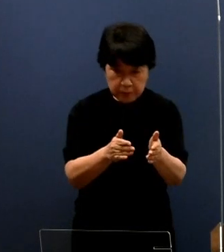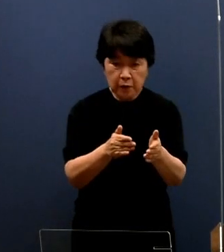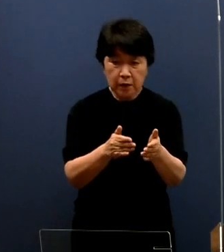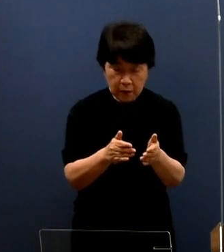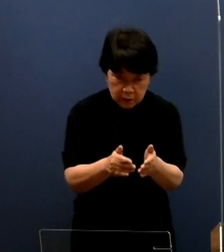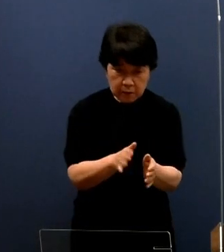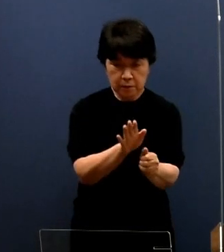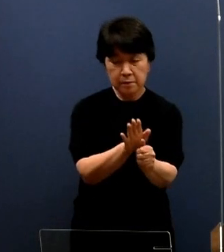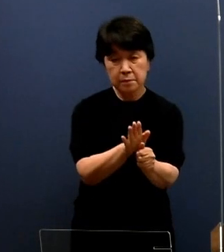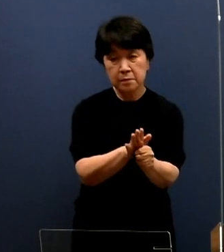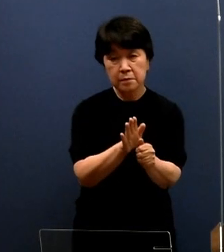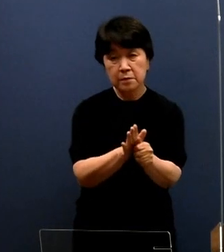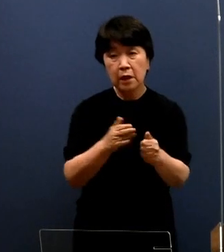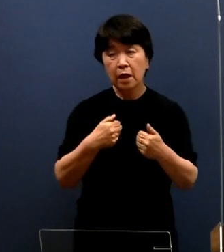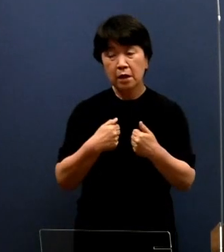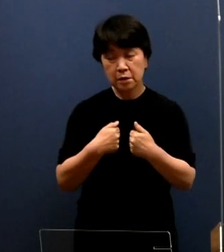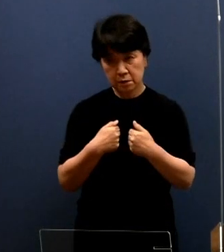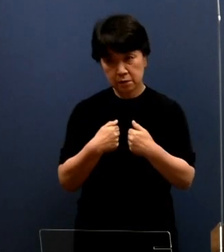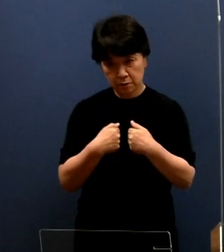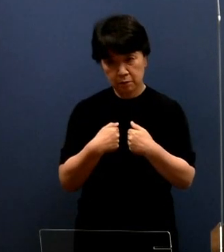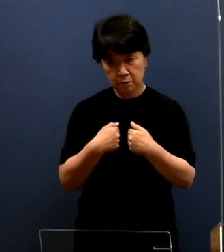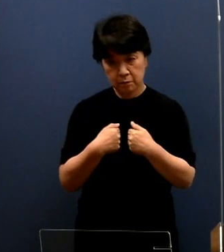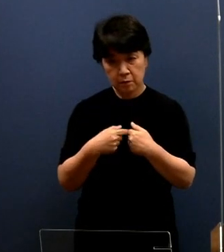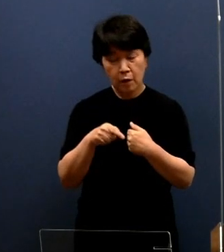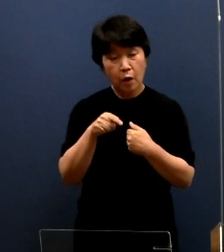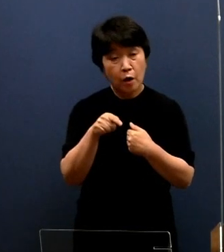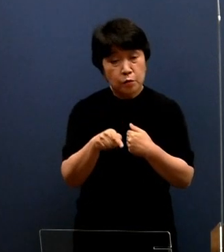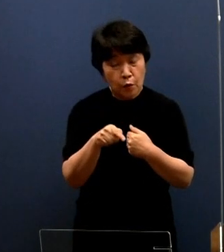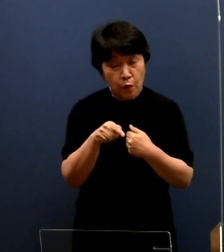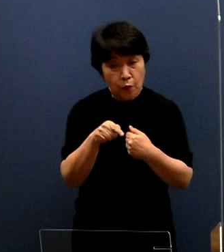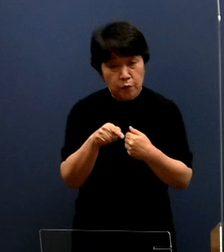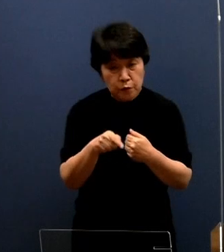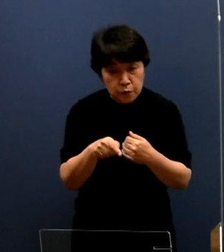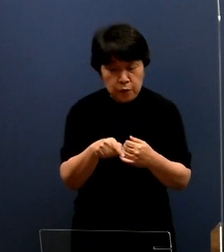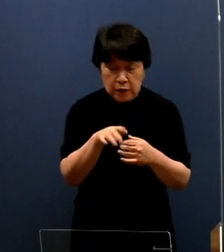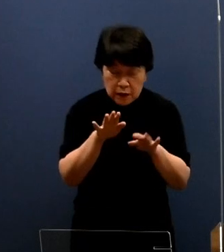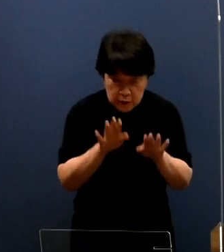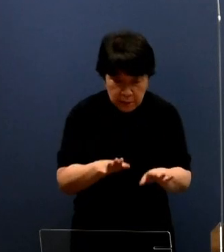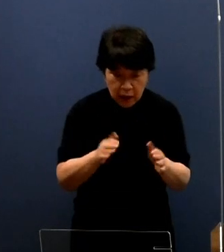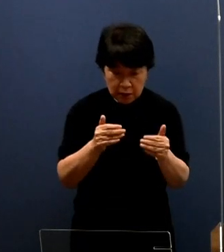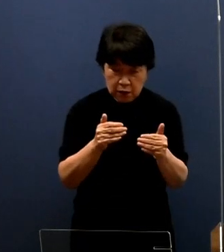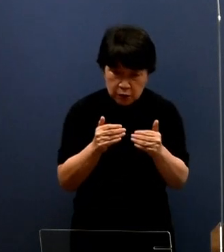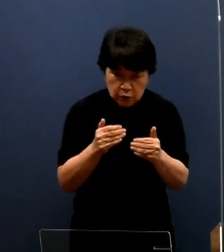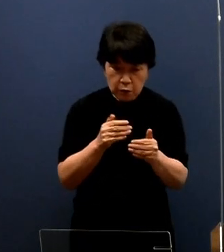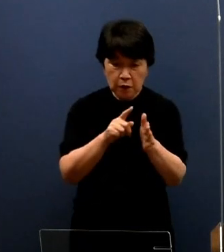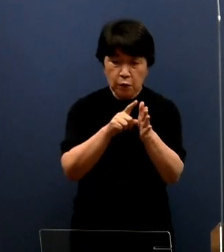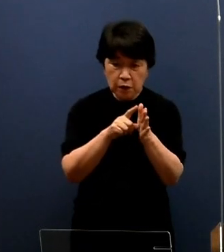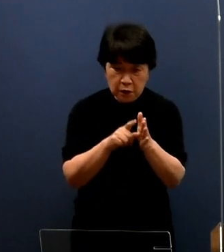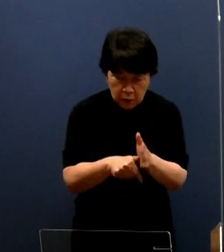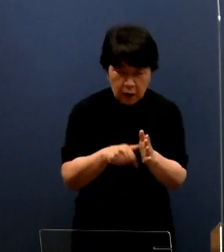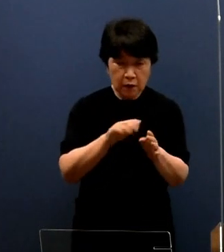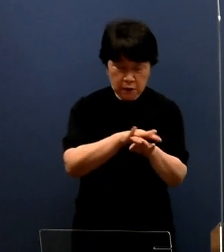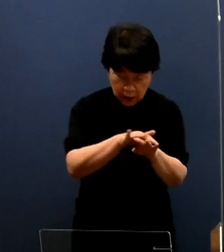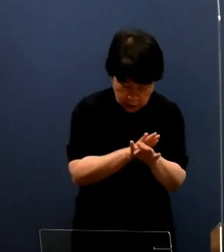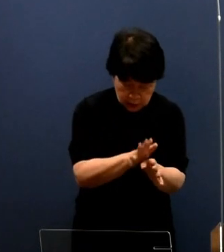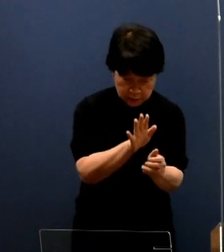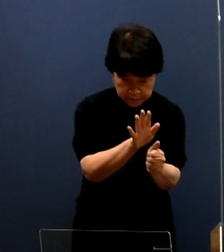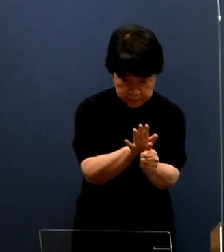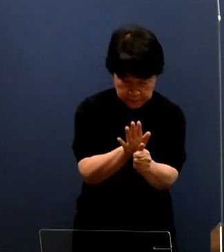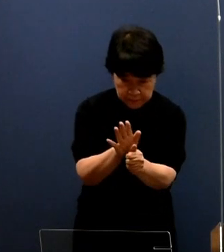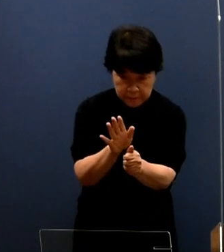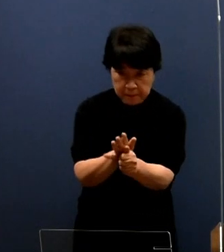する。でそういうことが効かないものは遅延が起きないようにものを選んでるはずですから、各部で